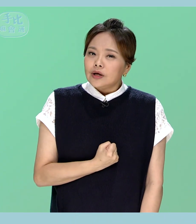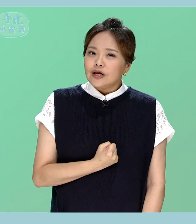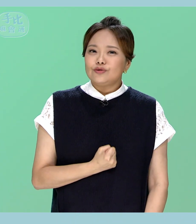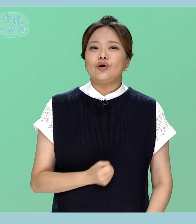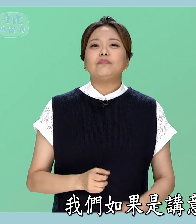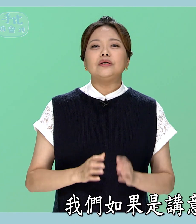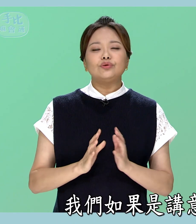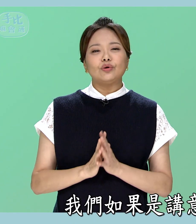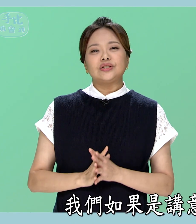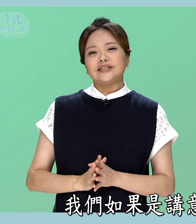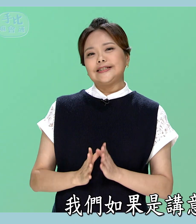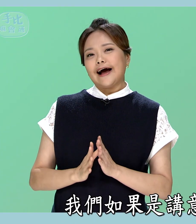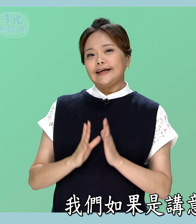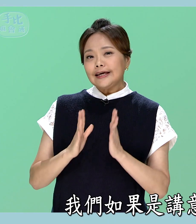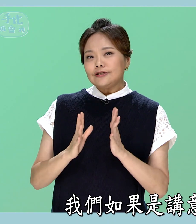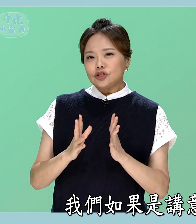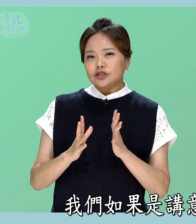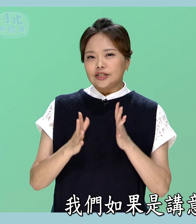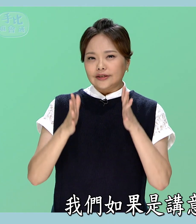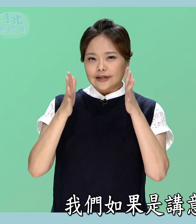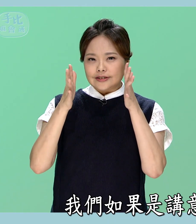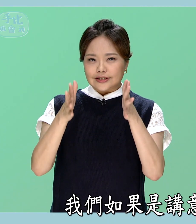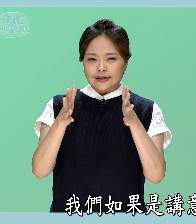所以我们如果是讲意志型的坚定，